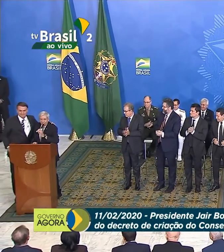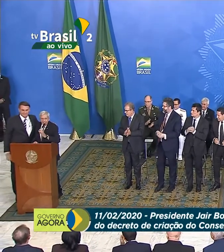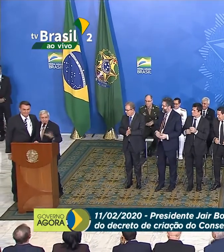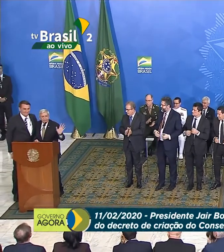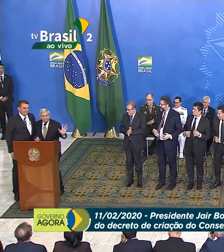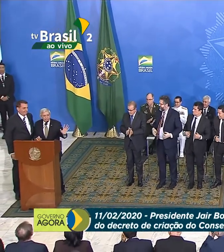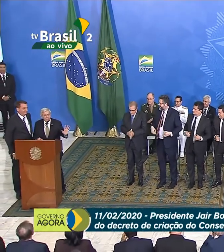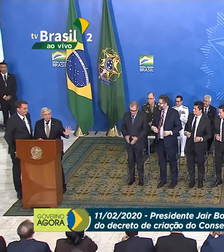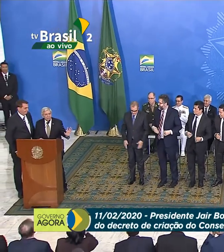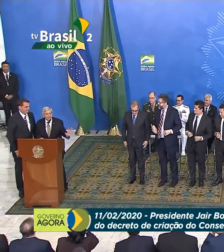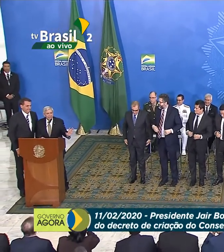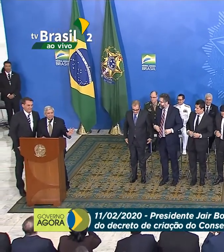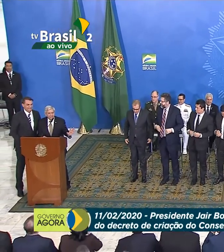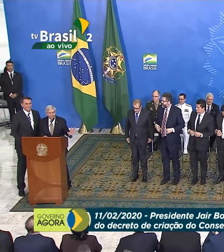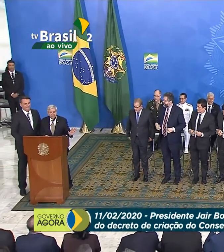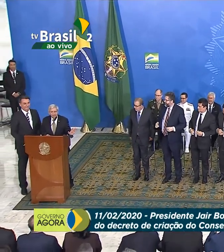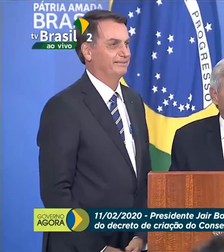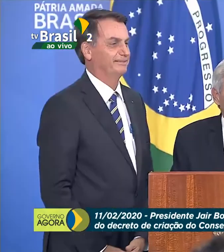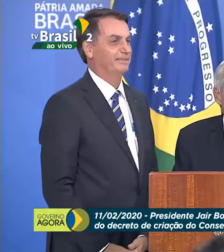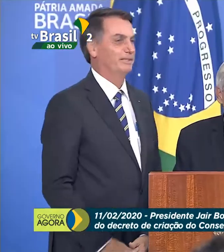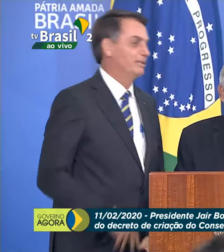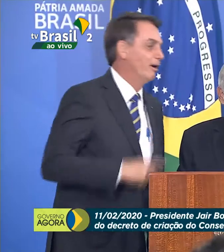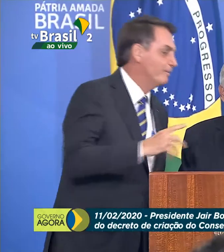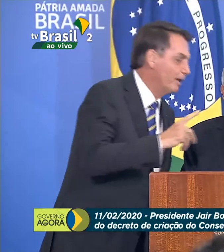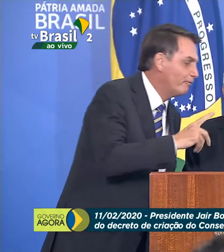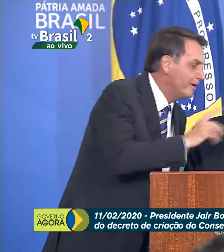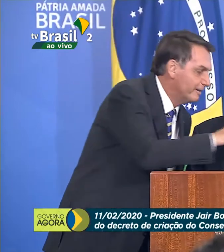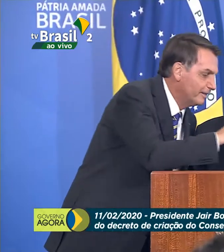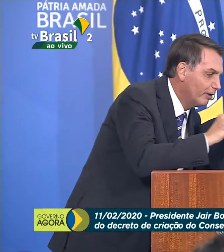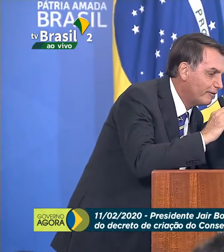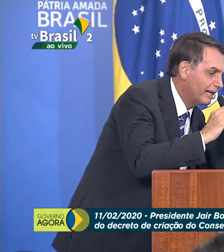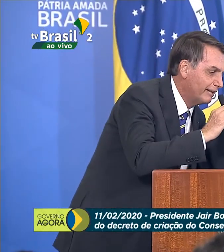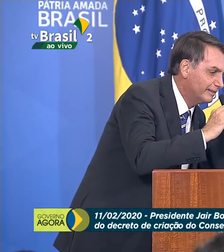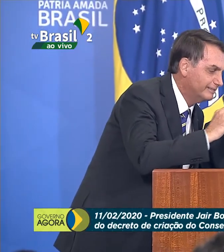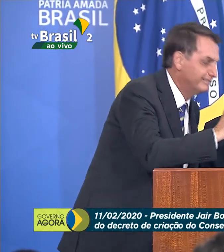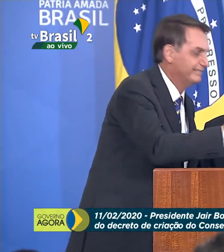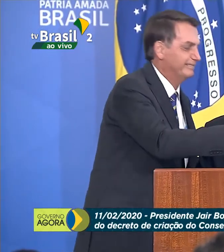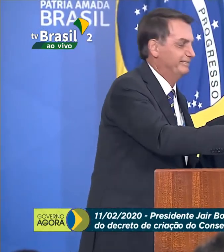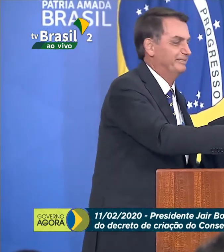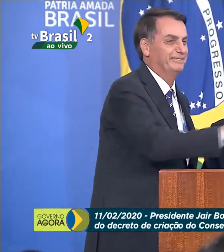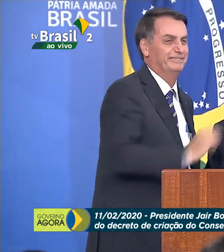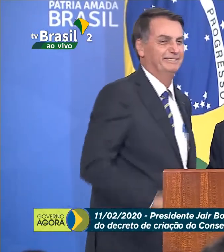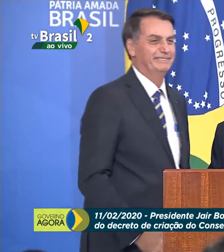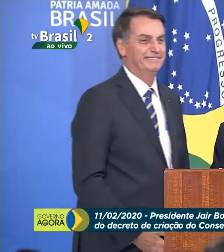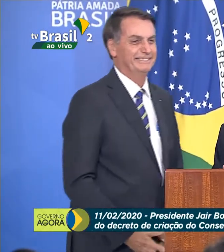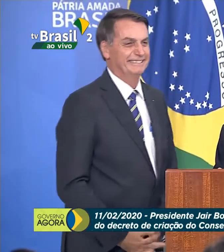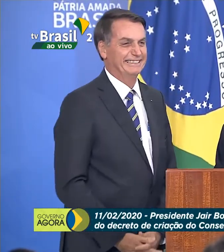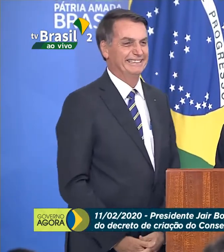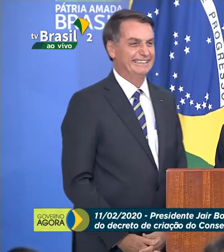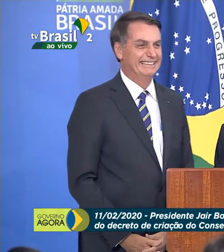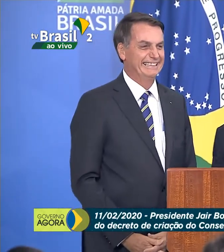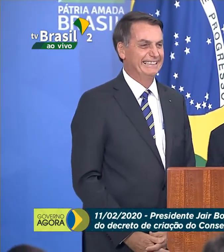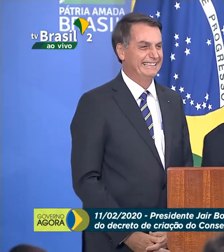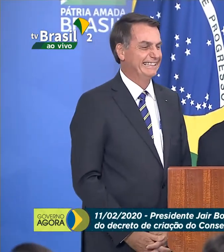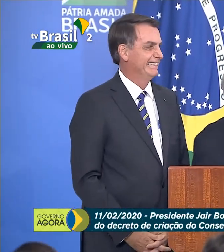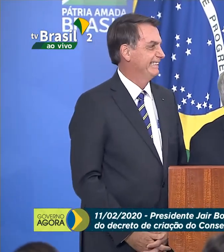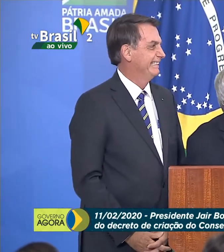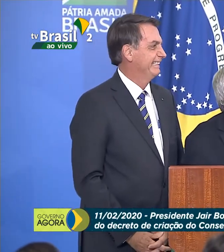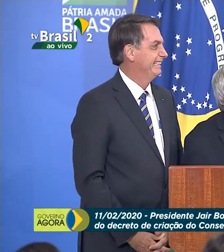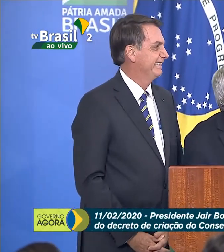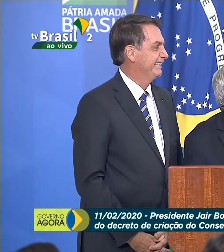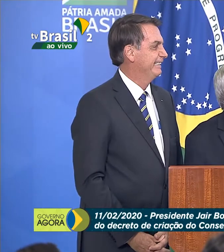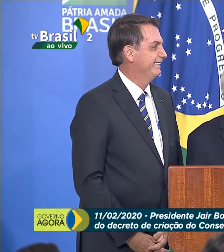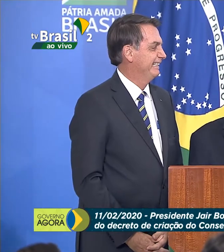Olha, eu sei que ninguém fala depois do presidente, mas eu já pedi... Não falava. Não. Eu vou pedir porque, já que